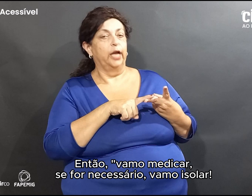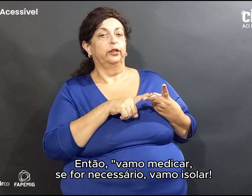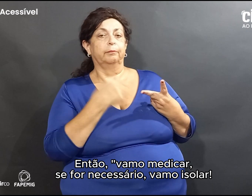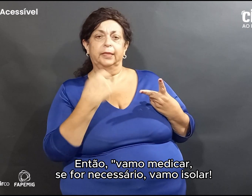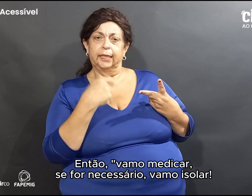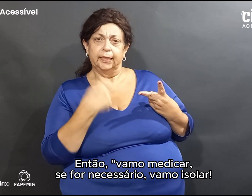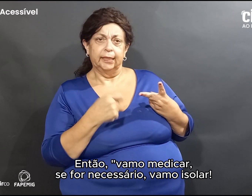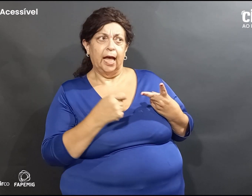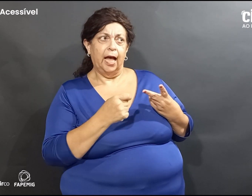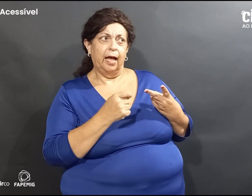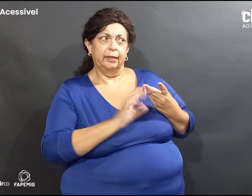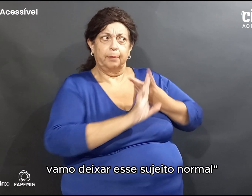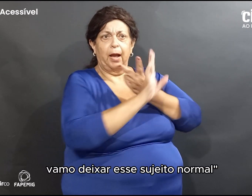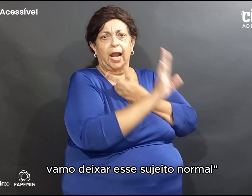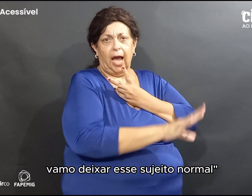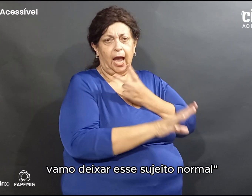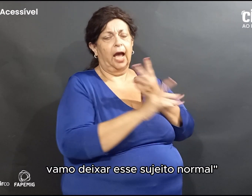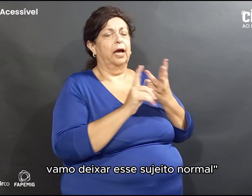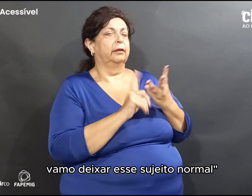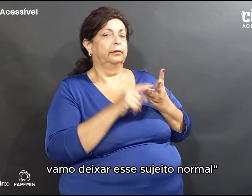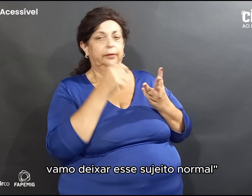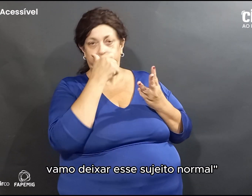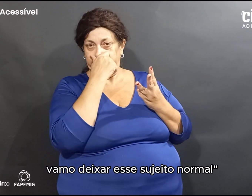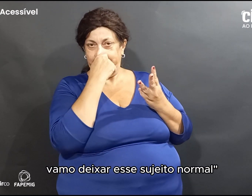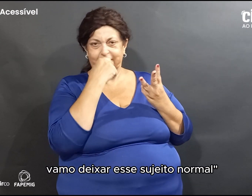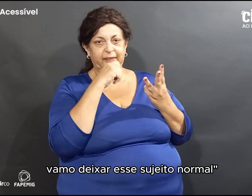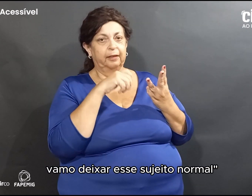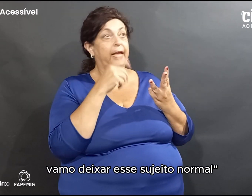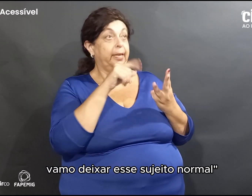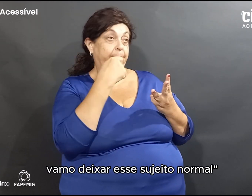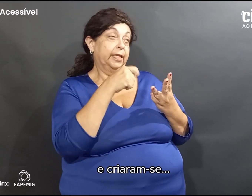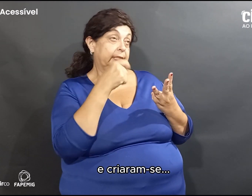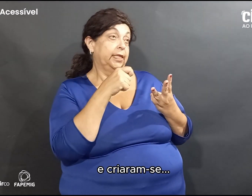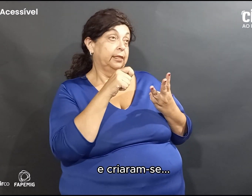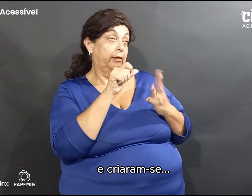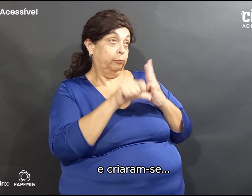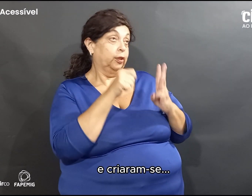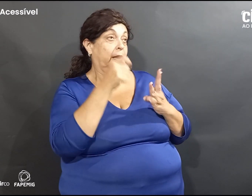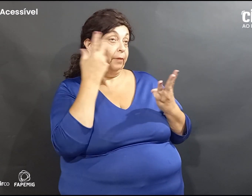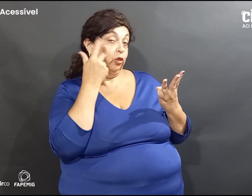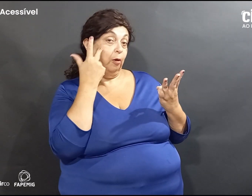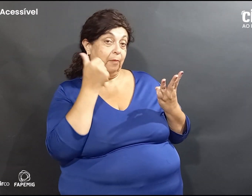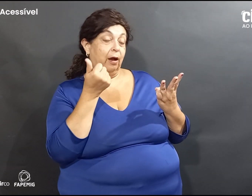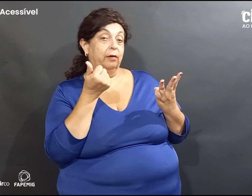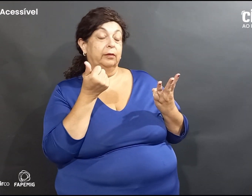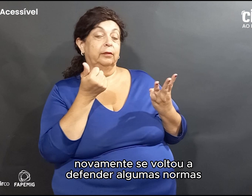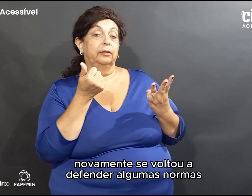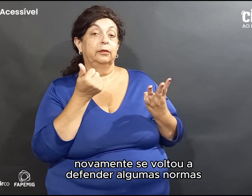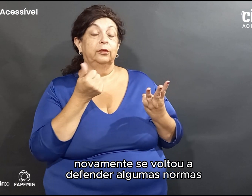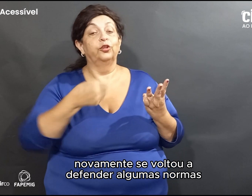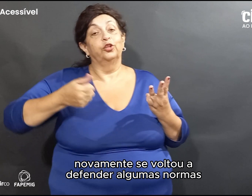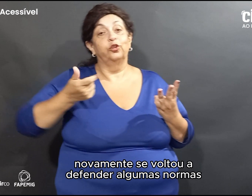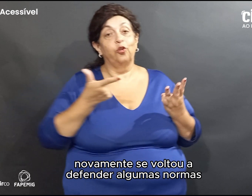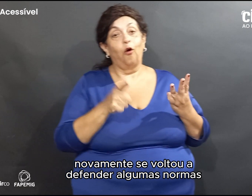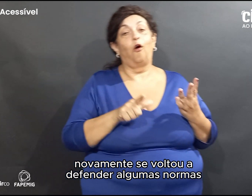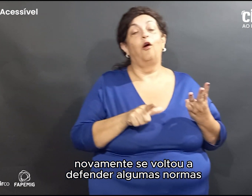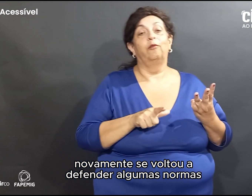vamos isolar, vamos deixar esse sujeito normal e criaram-se, né? Novamente, se voltou a defender